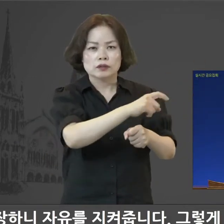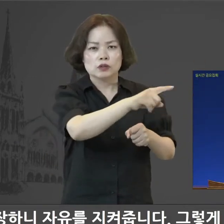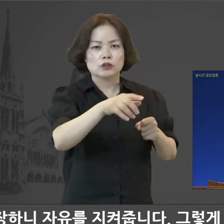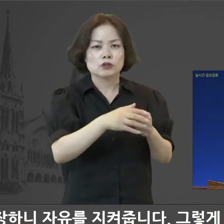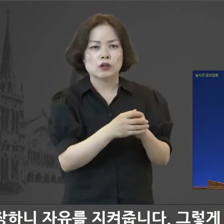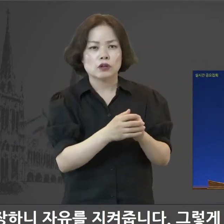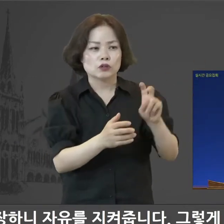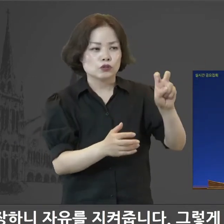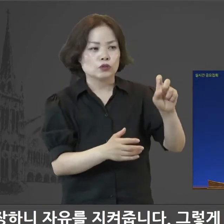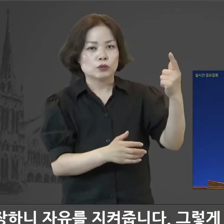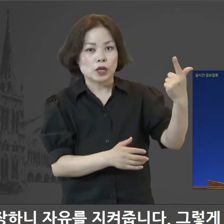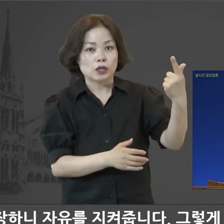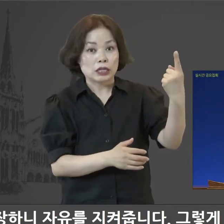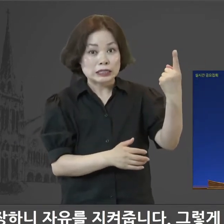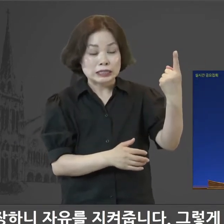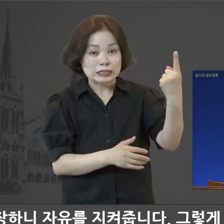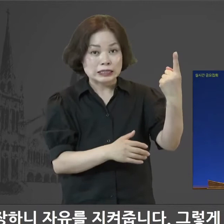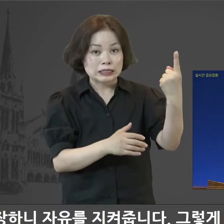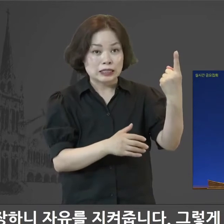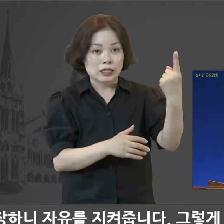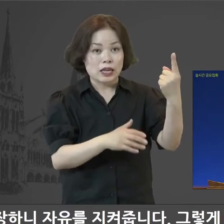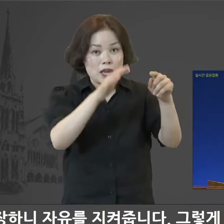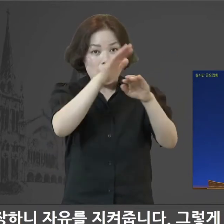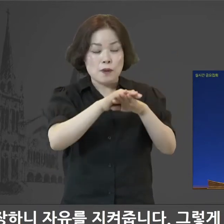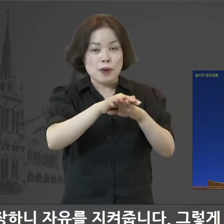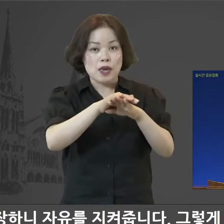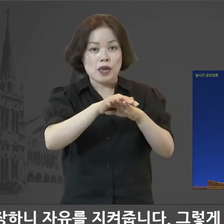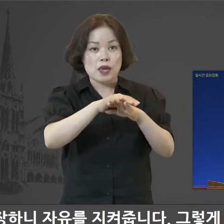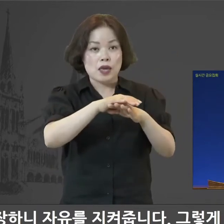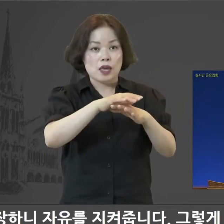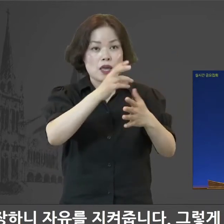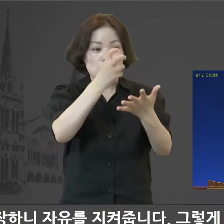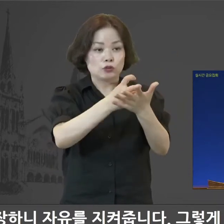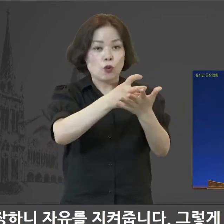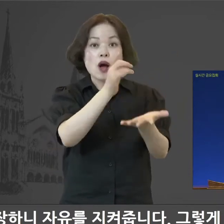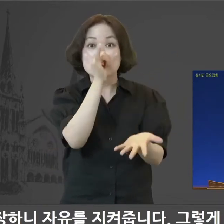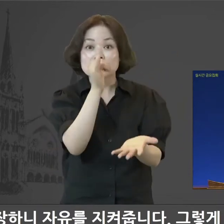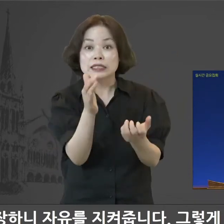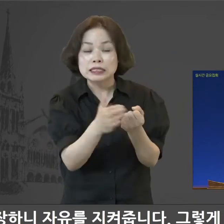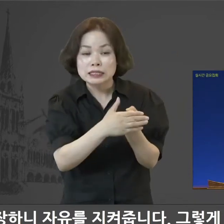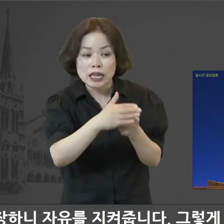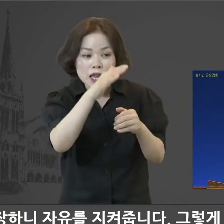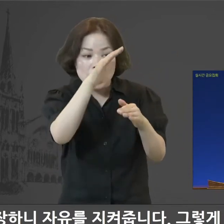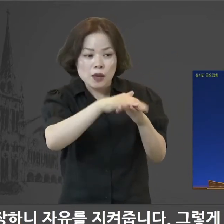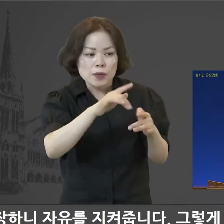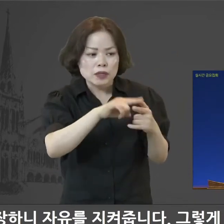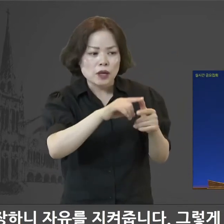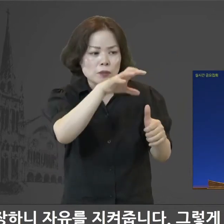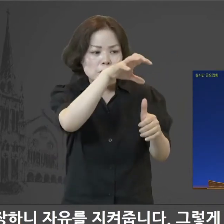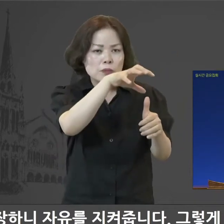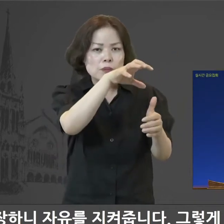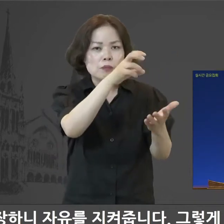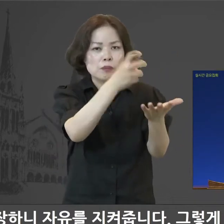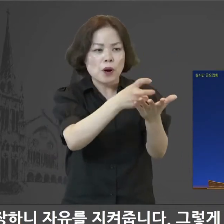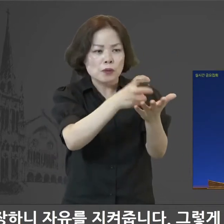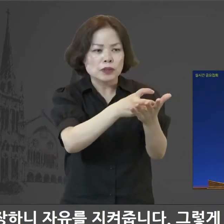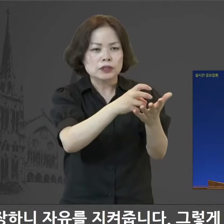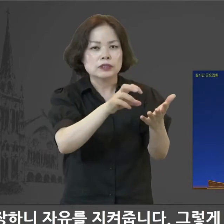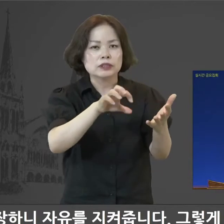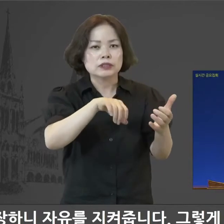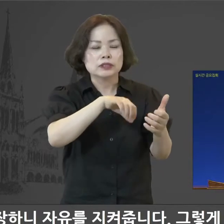21개 주에서 종교 예외 조항이 있습니다. 그러니까 종교를 이유로 하면 그 법에 적용해서 빠지는